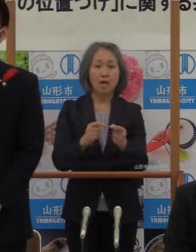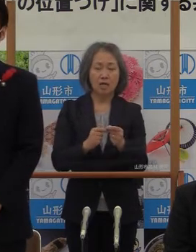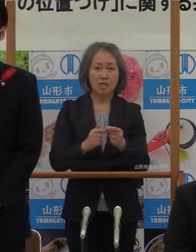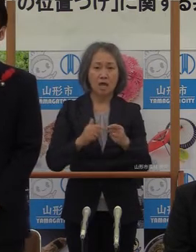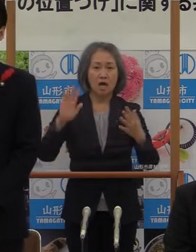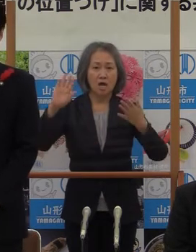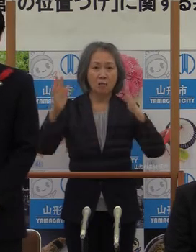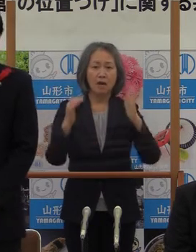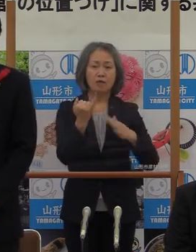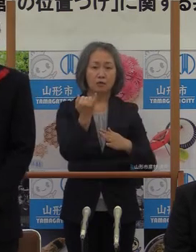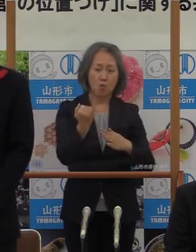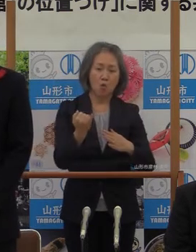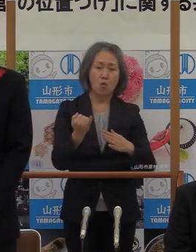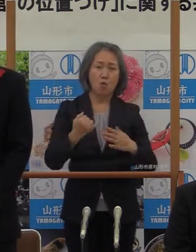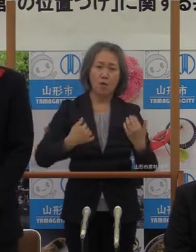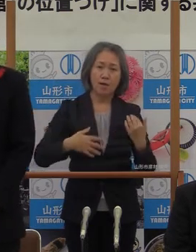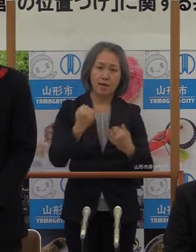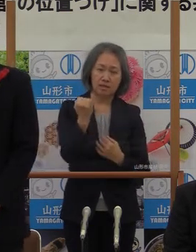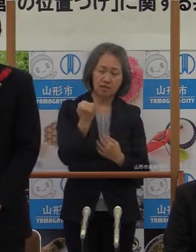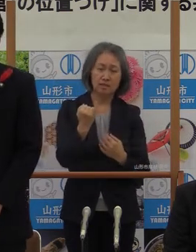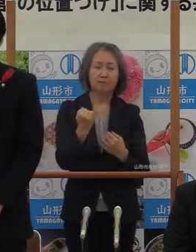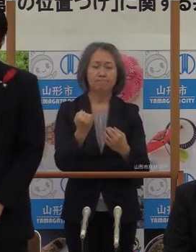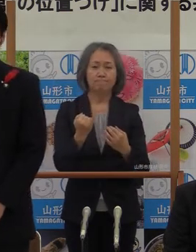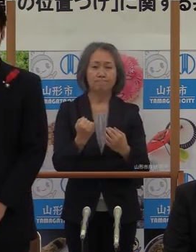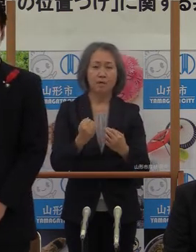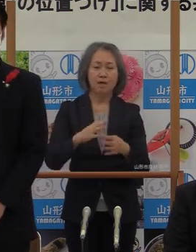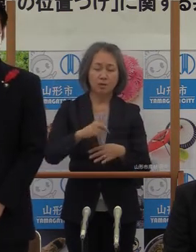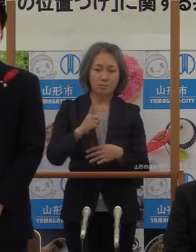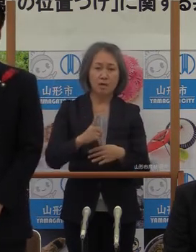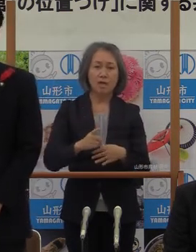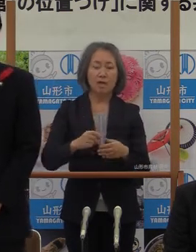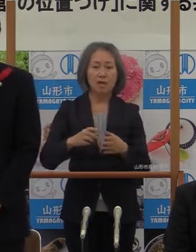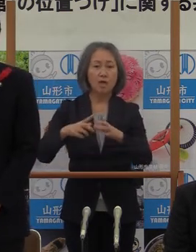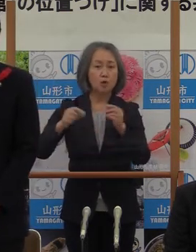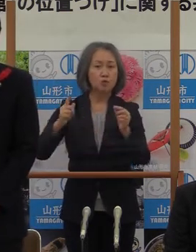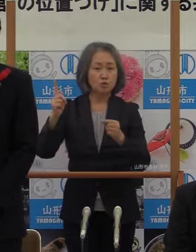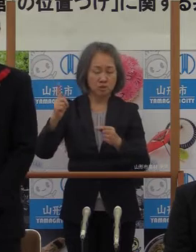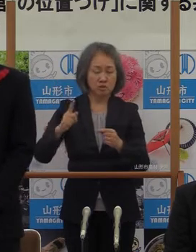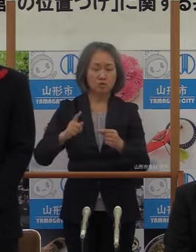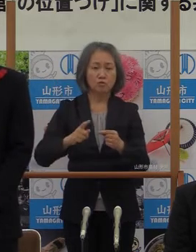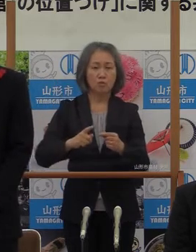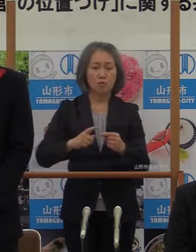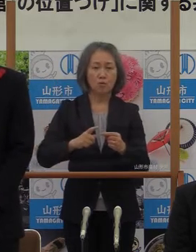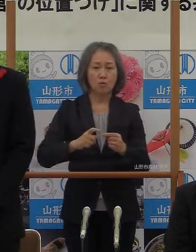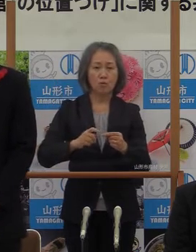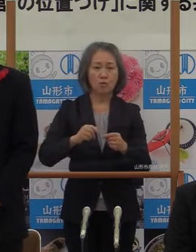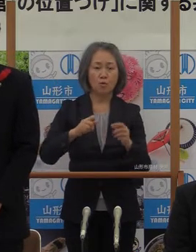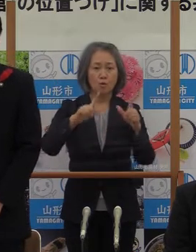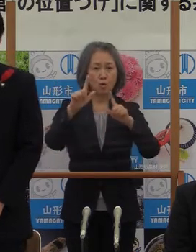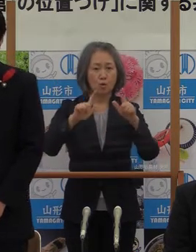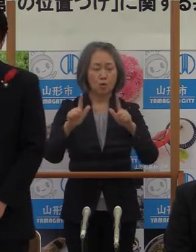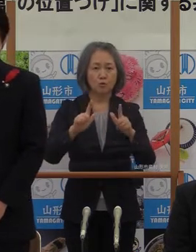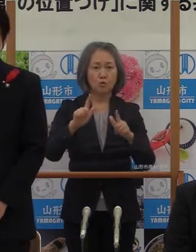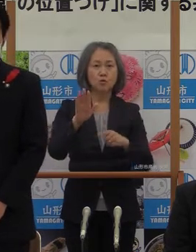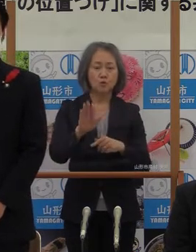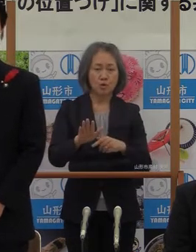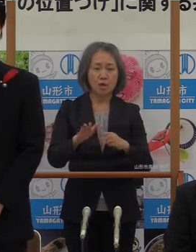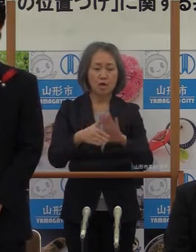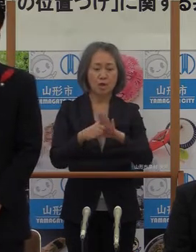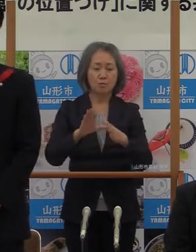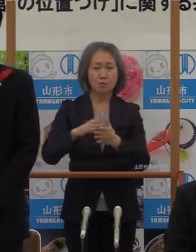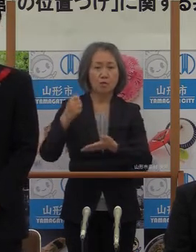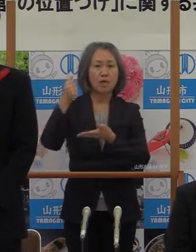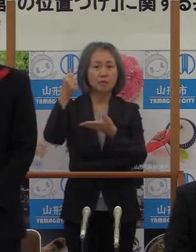化と国の登録有形文化財となっている建物を後世へ引き継いでいきた